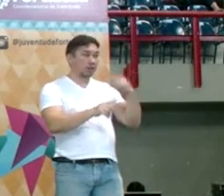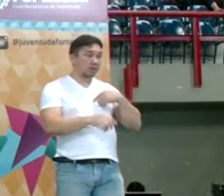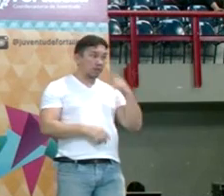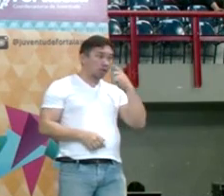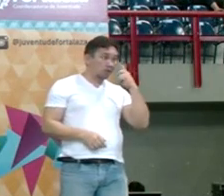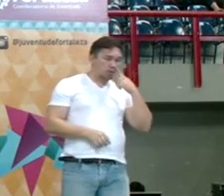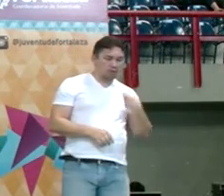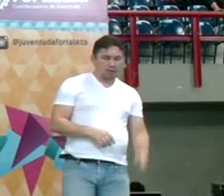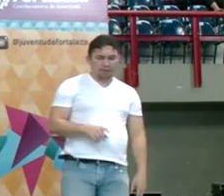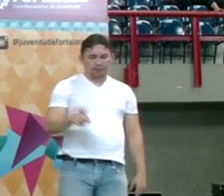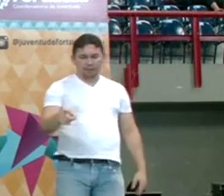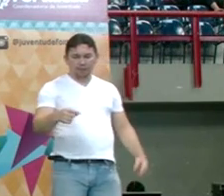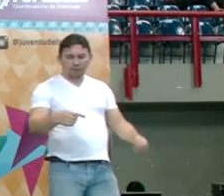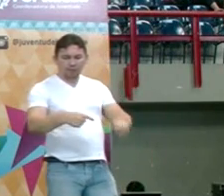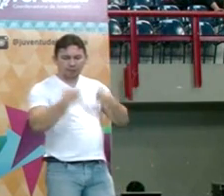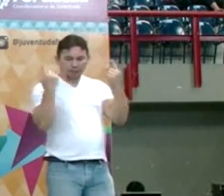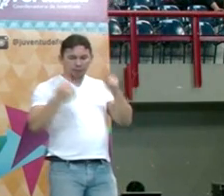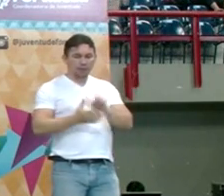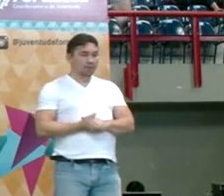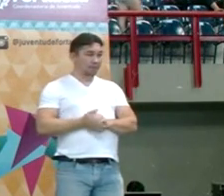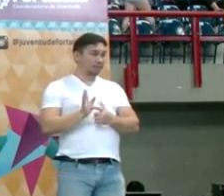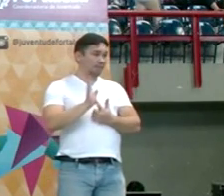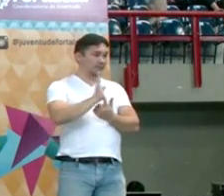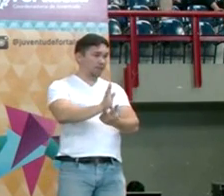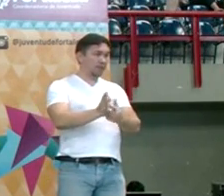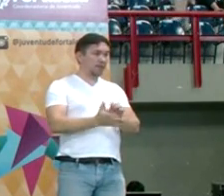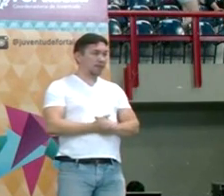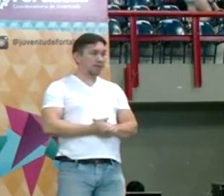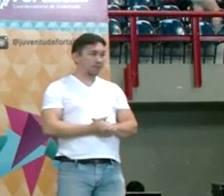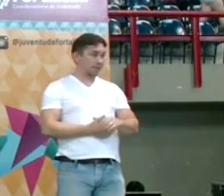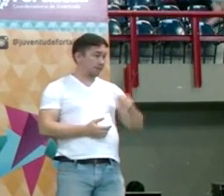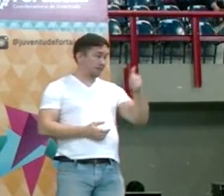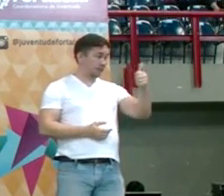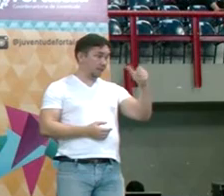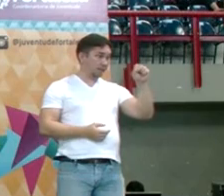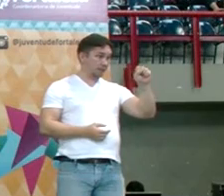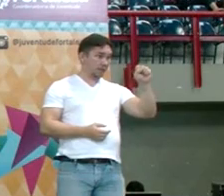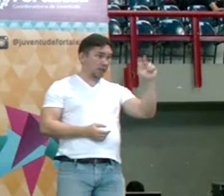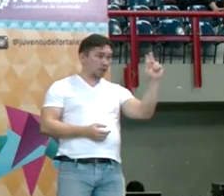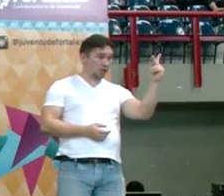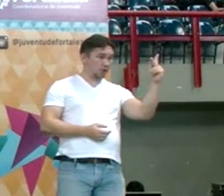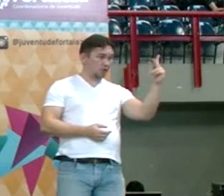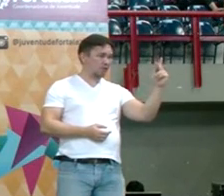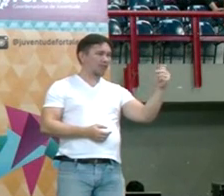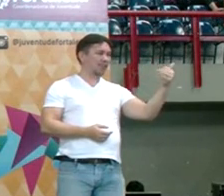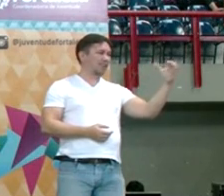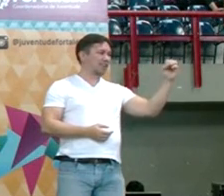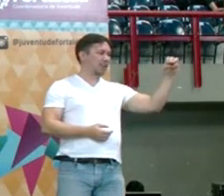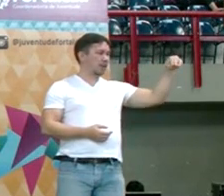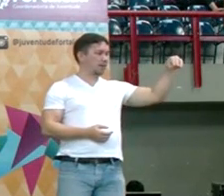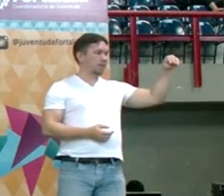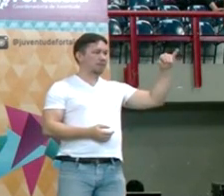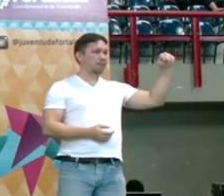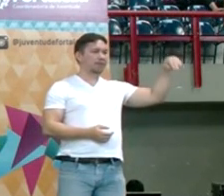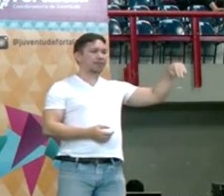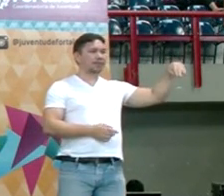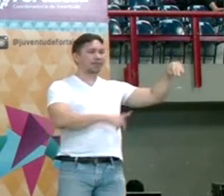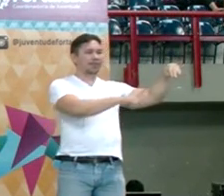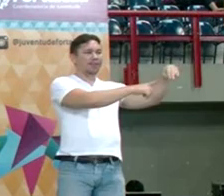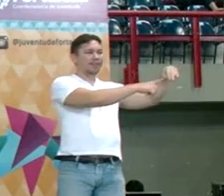tem quebrado, como eu fiz de propósito no exemplo, botei 18 horas e 10 minutos. O minutos